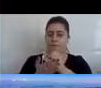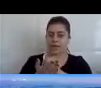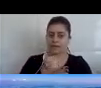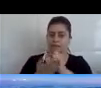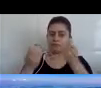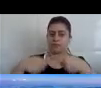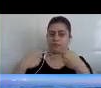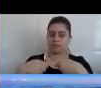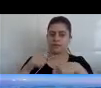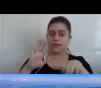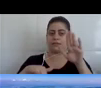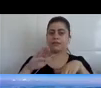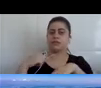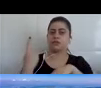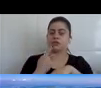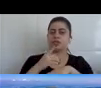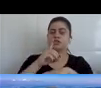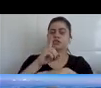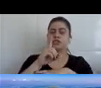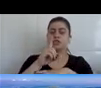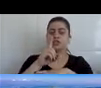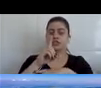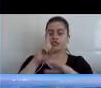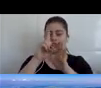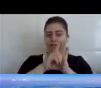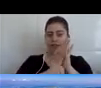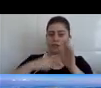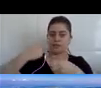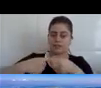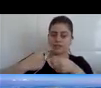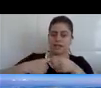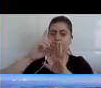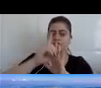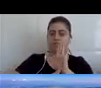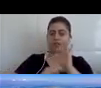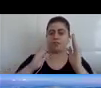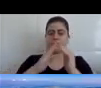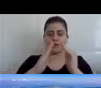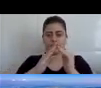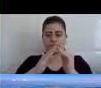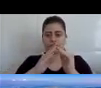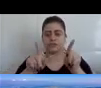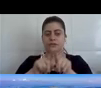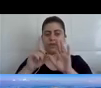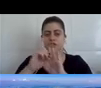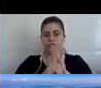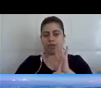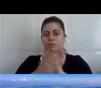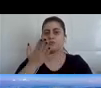vezes a gente trata do direito à cidade, do direito à moradia, e agora a gente está dando importância para o direito à alimentação.